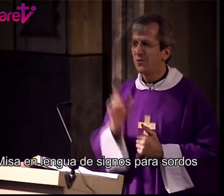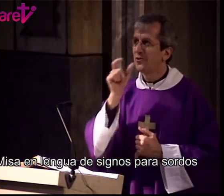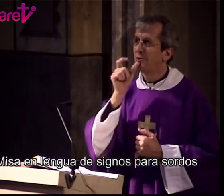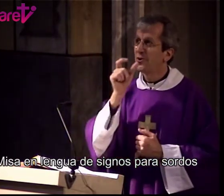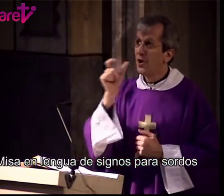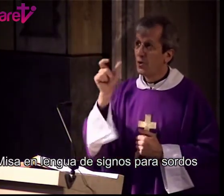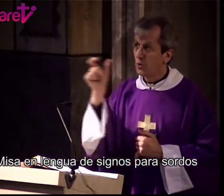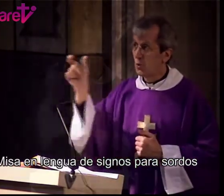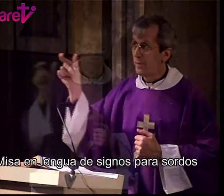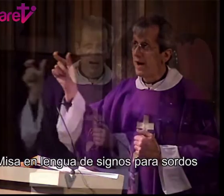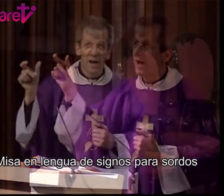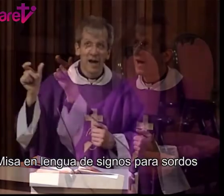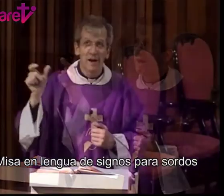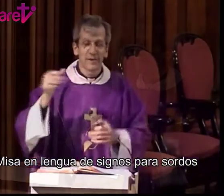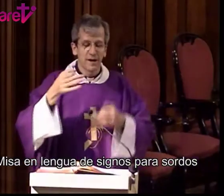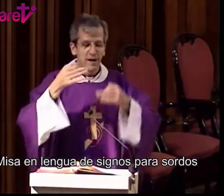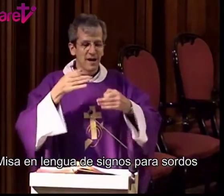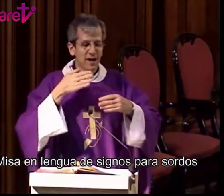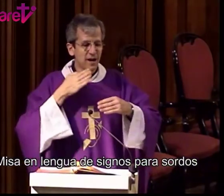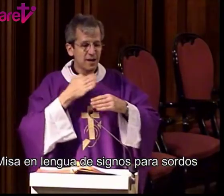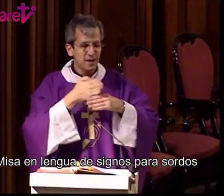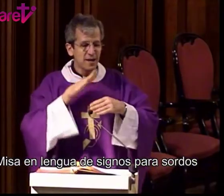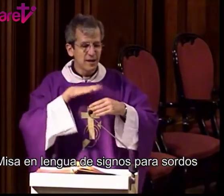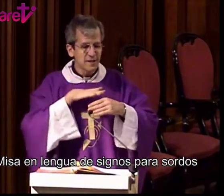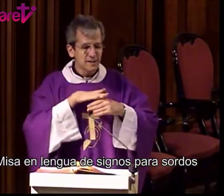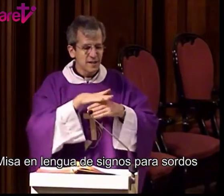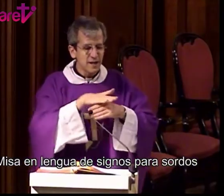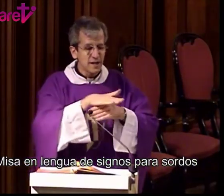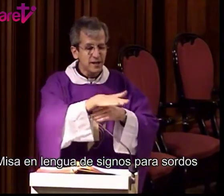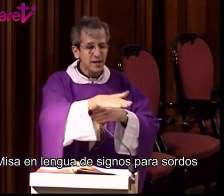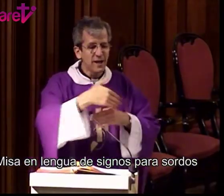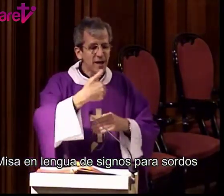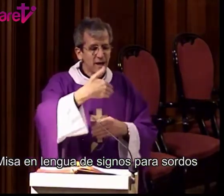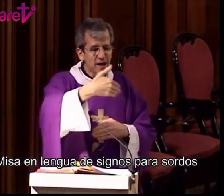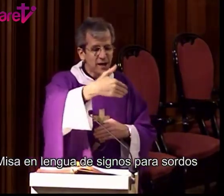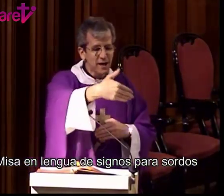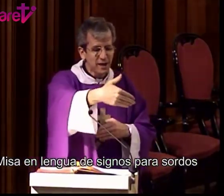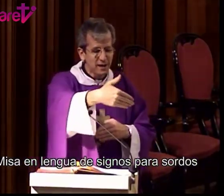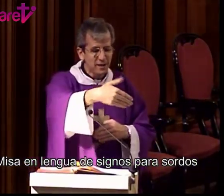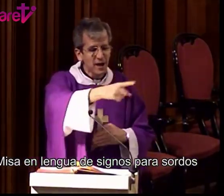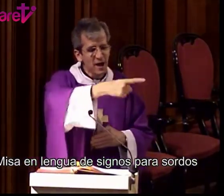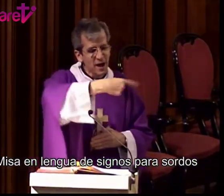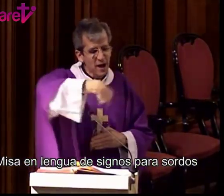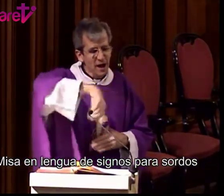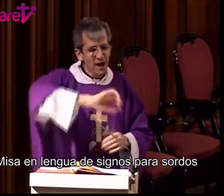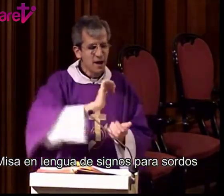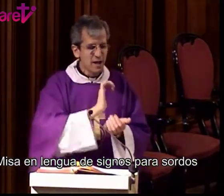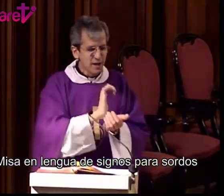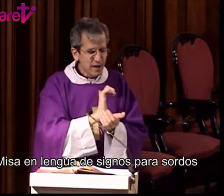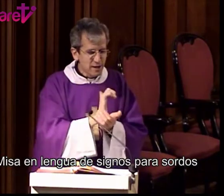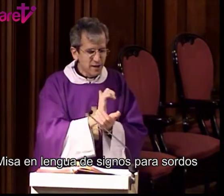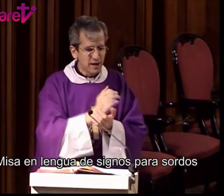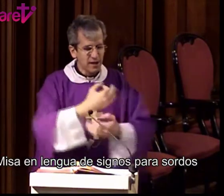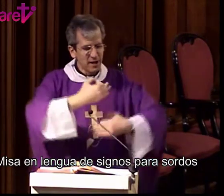Señor. Tu palabra es eterna, en ella